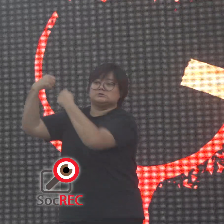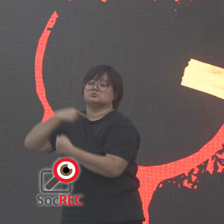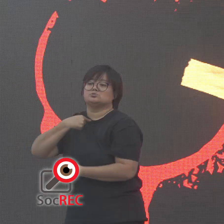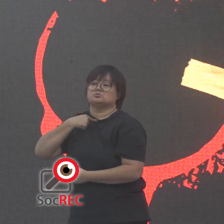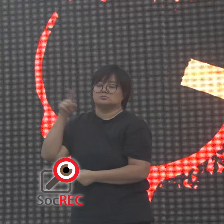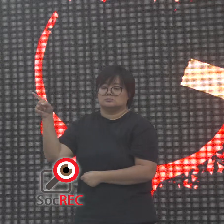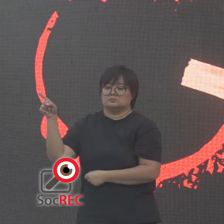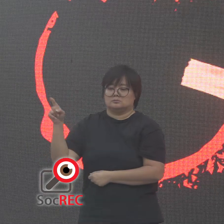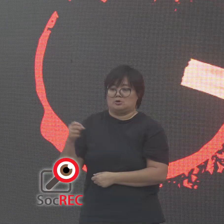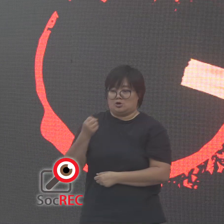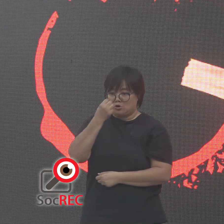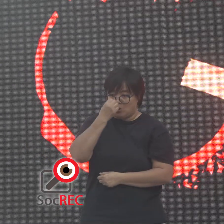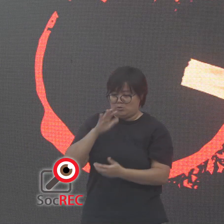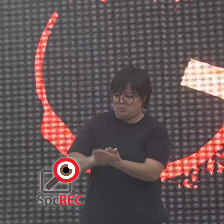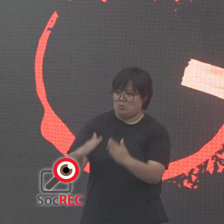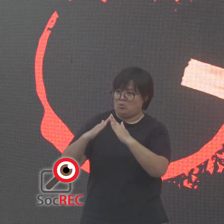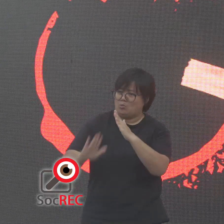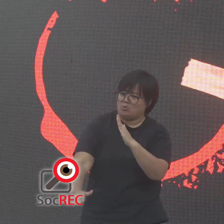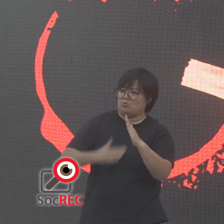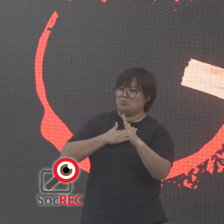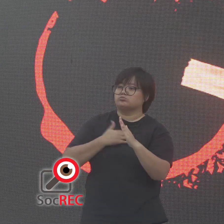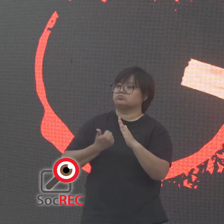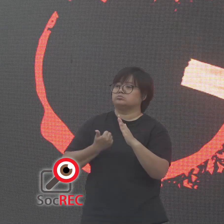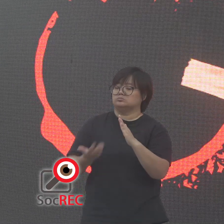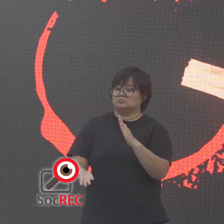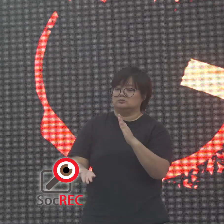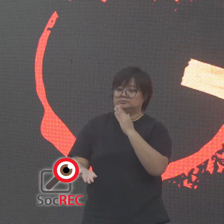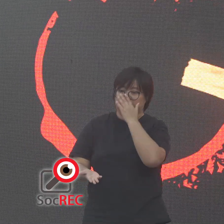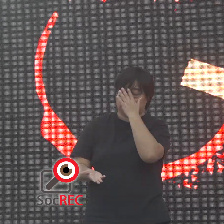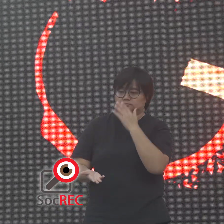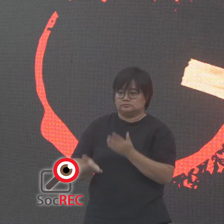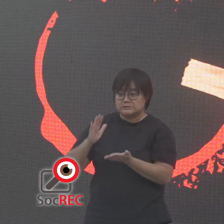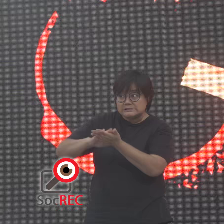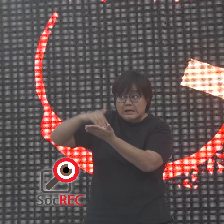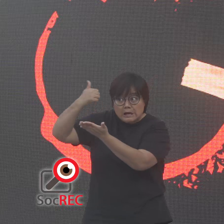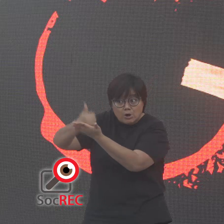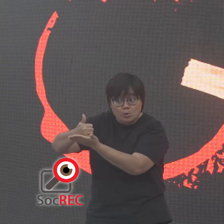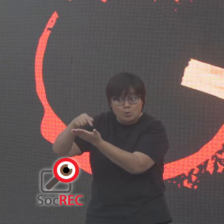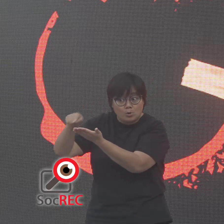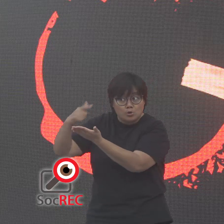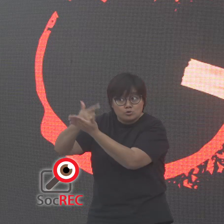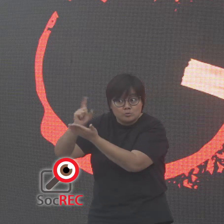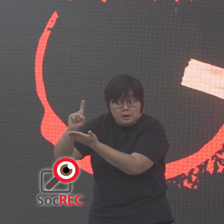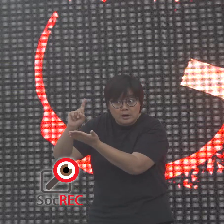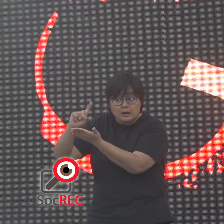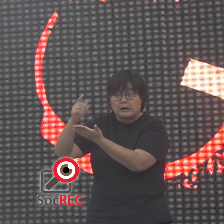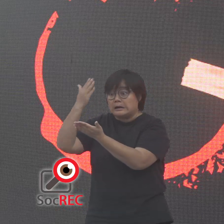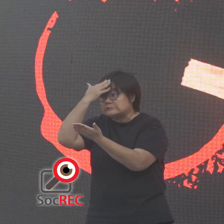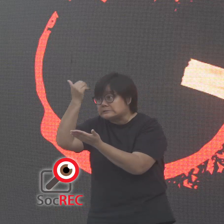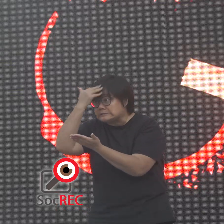有僥倖，沒錯，這個世界有人是很好運，但是我們從來都不應該相信運